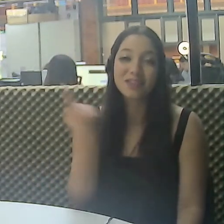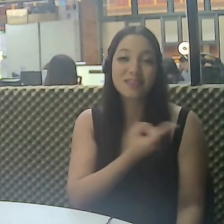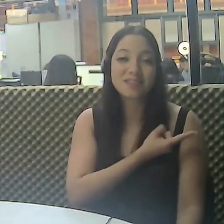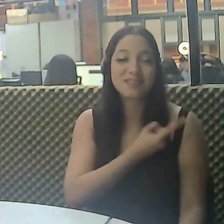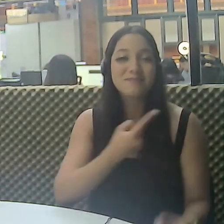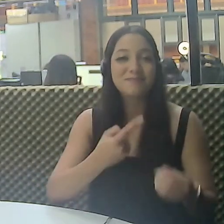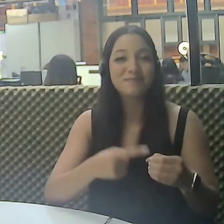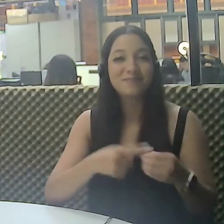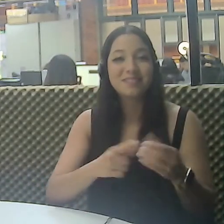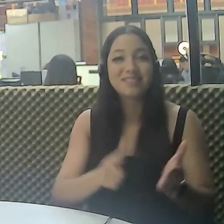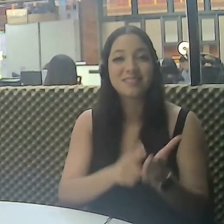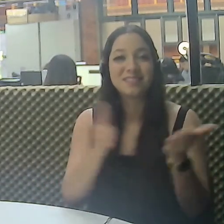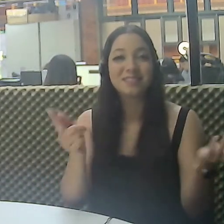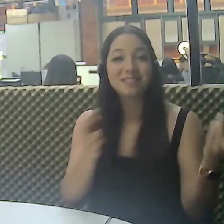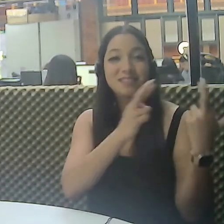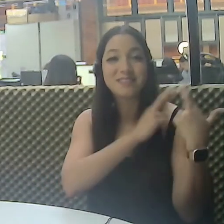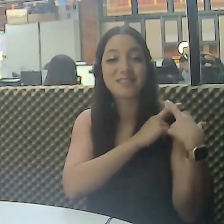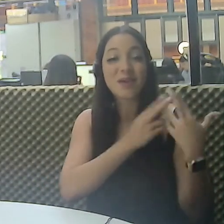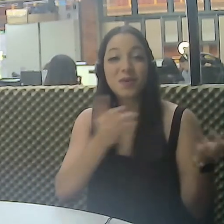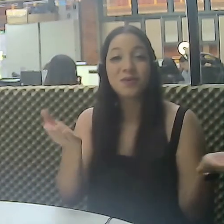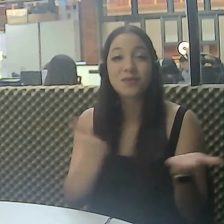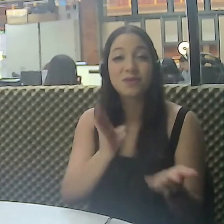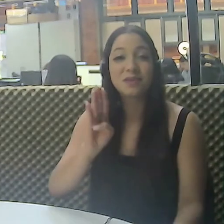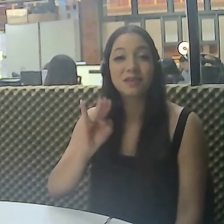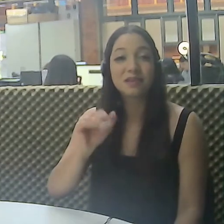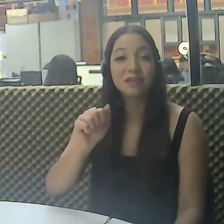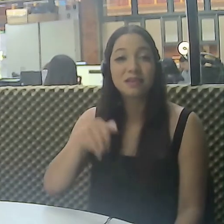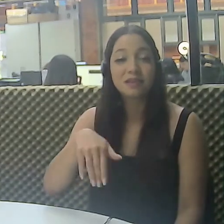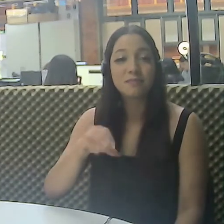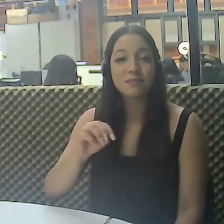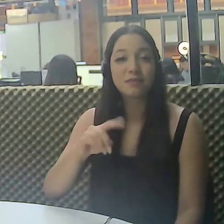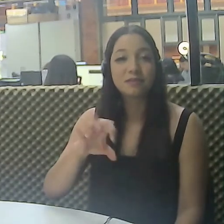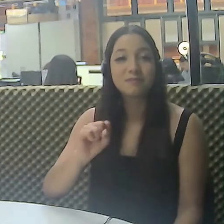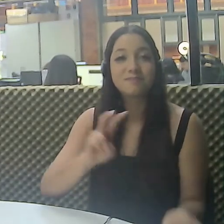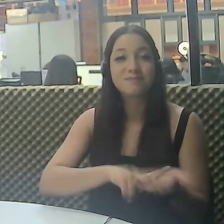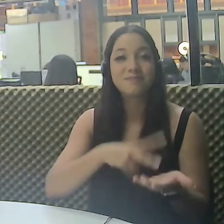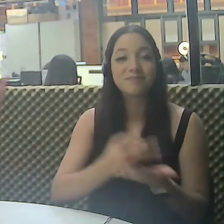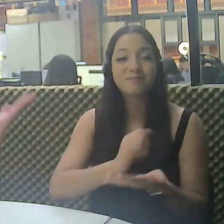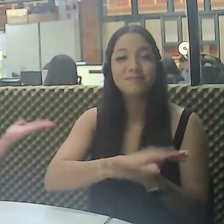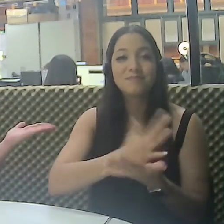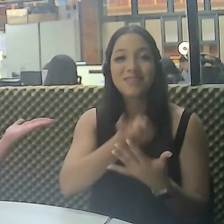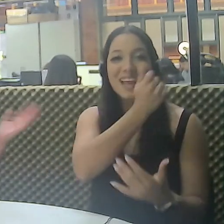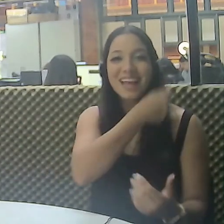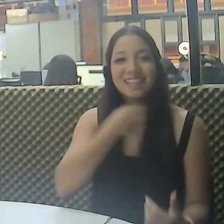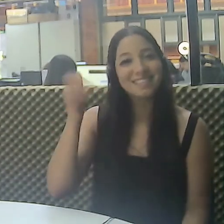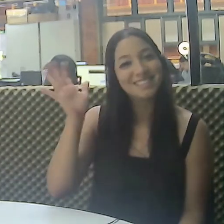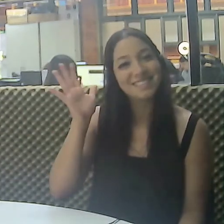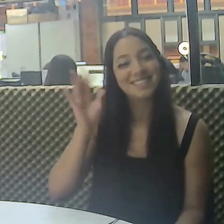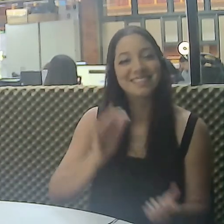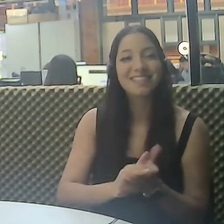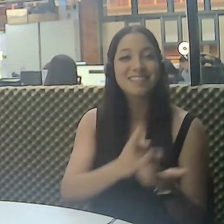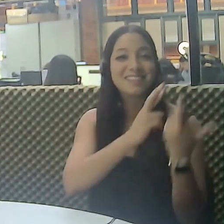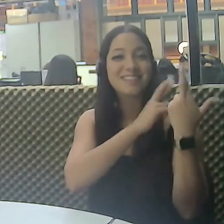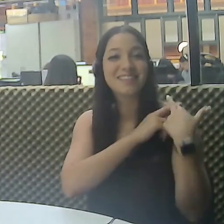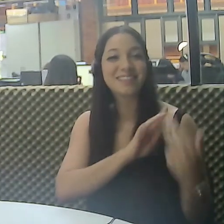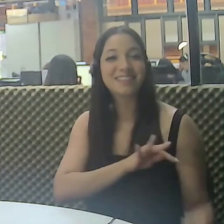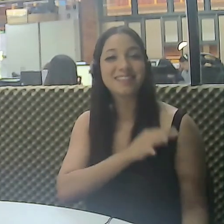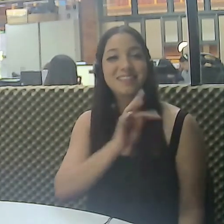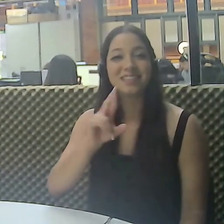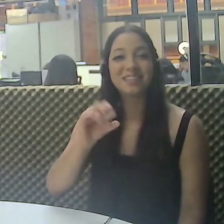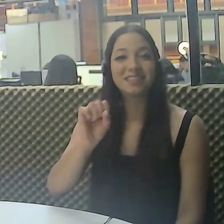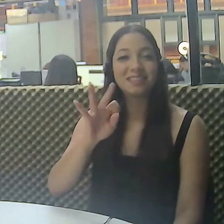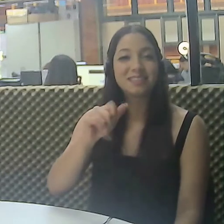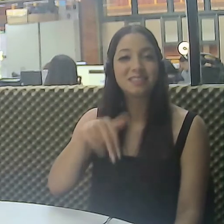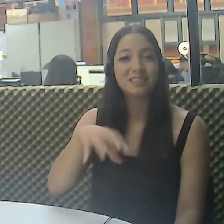Nossa Cidade. Jornalista responsável pela edição, Bia Montes. Tradução em Libras, Amanda Valentim. Responsável técnico,